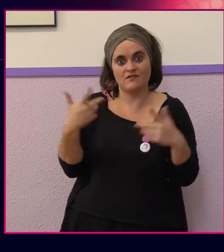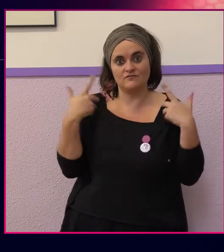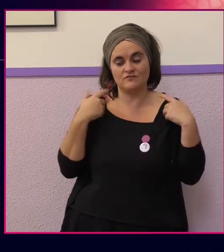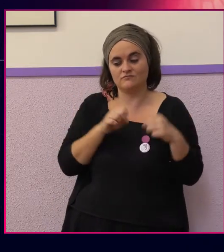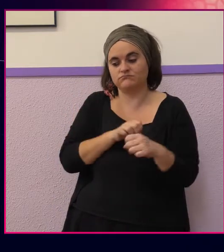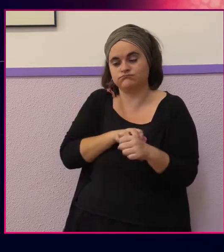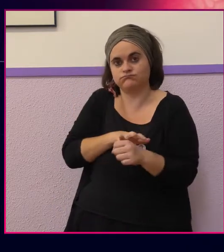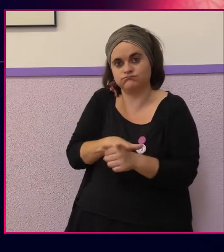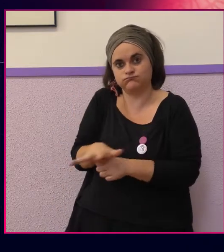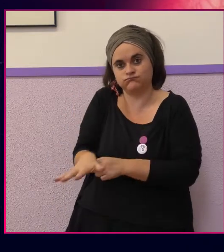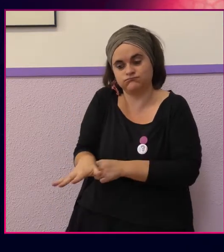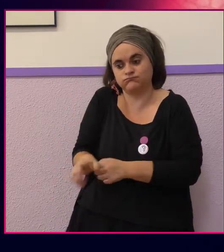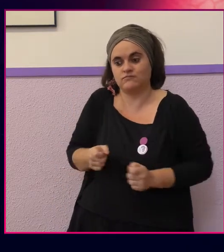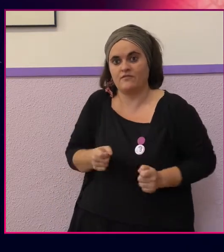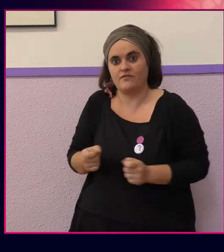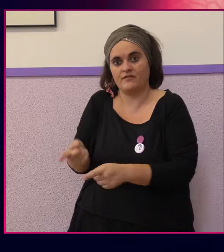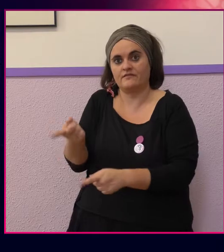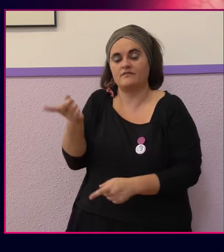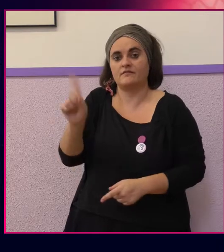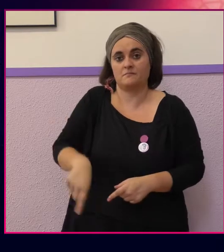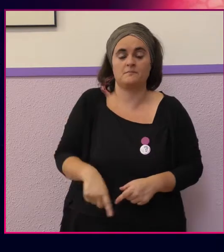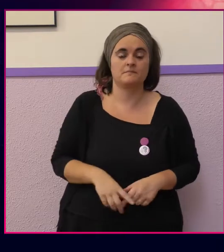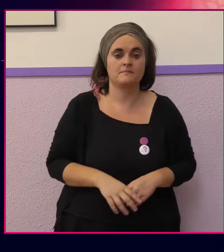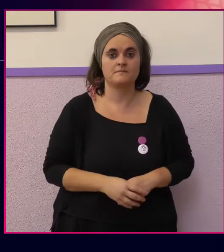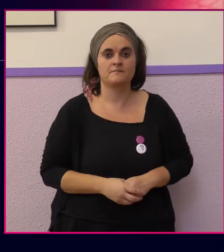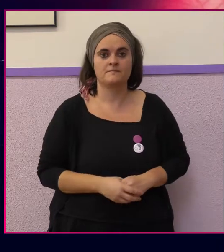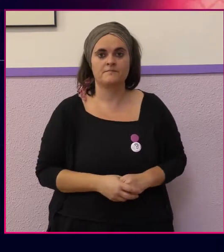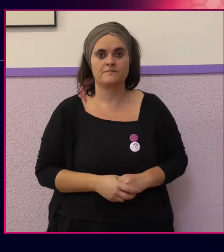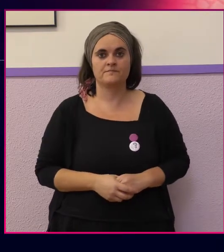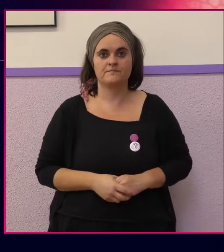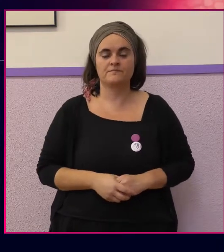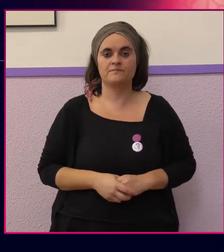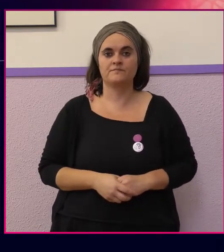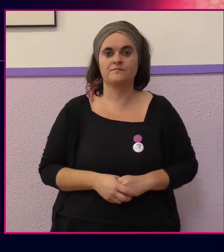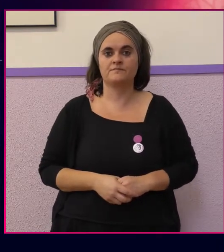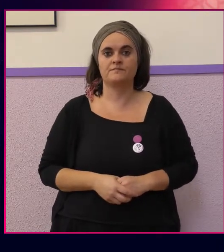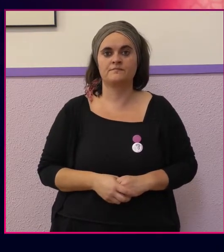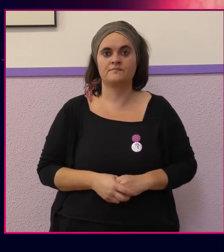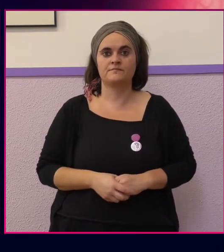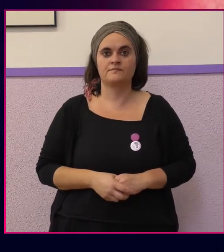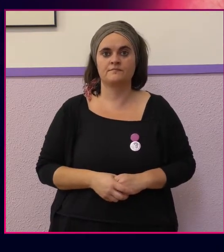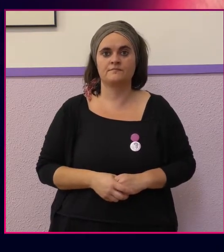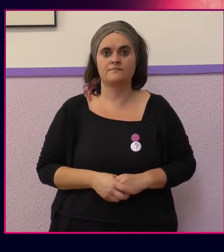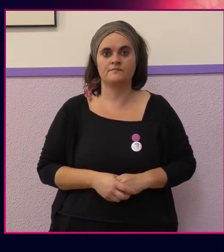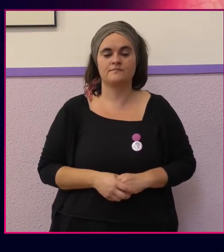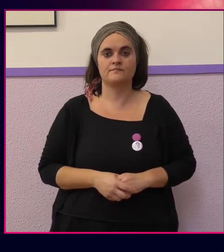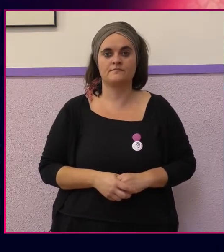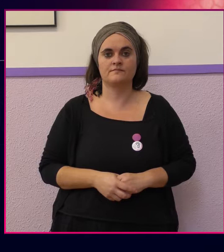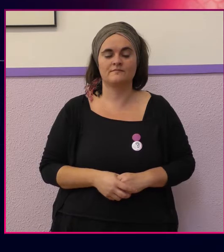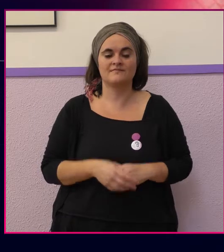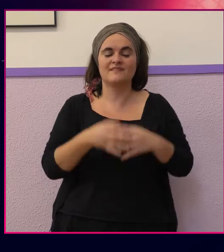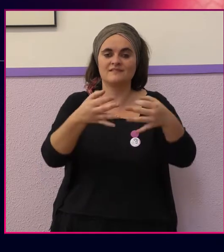ondorengoei ere aplikatu eta edatu dadila. Tratutxar egoeran dauden emakumeen bidezko